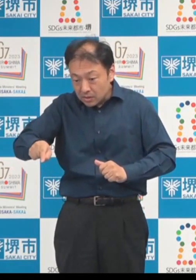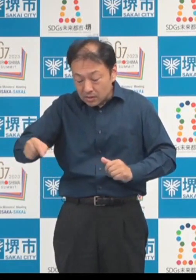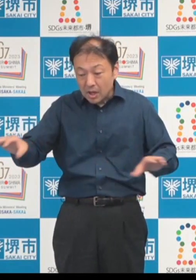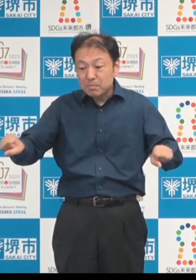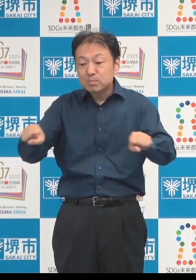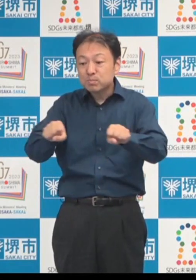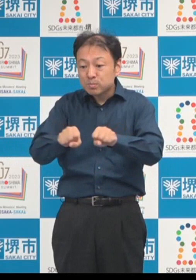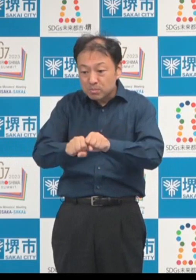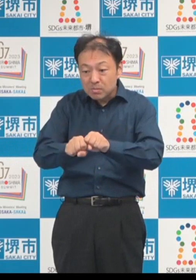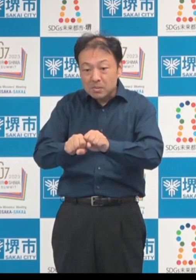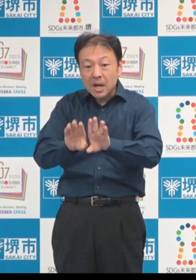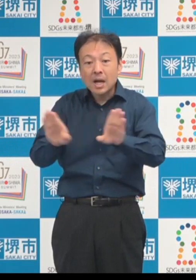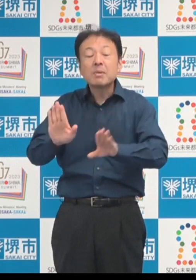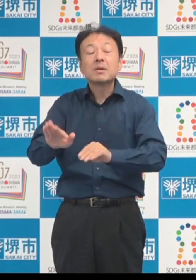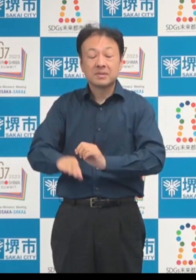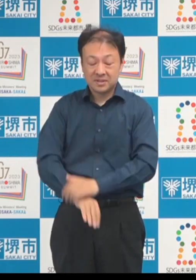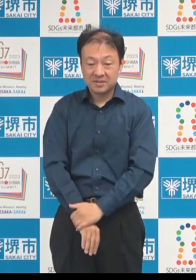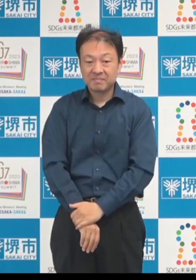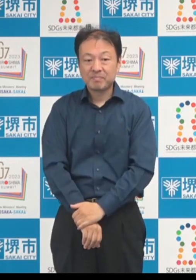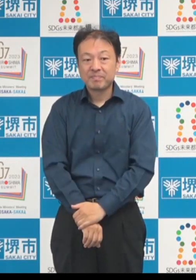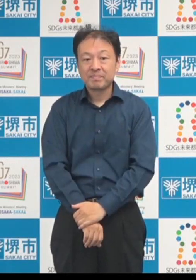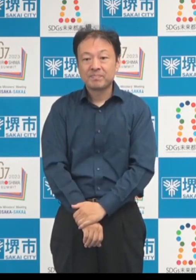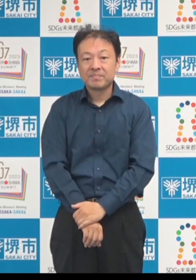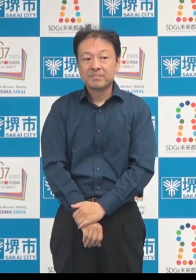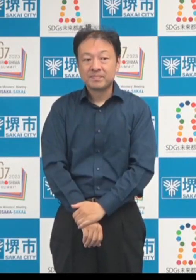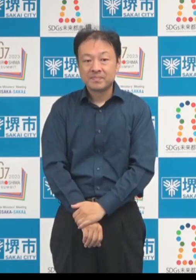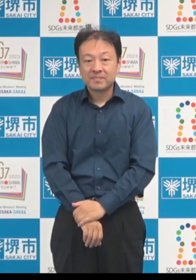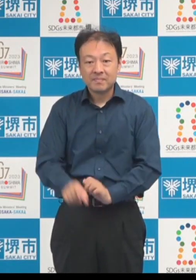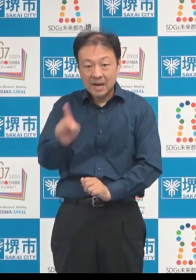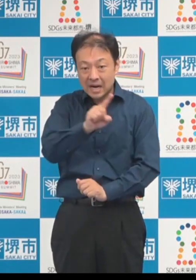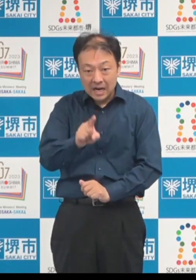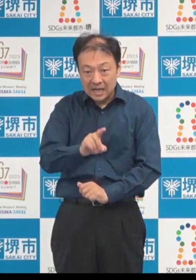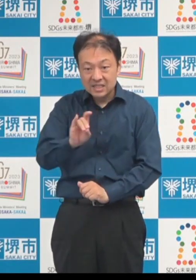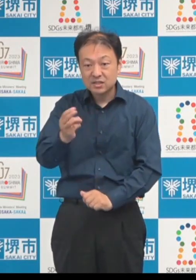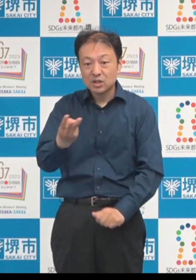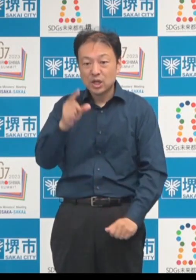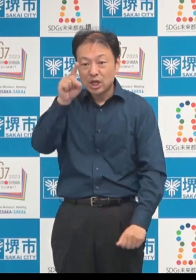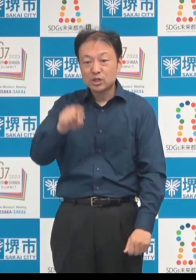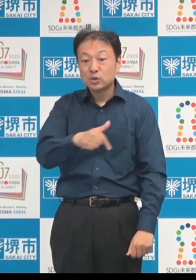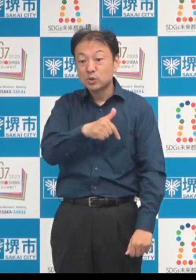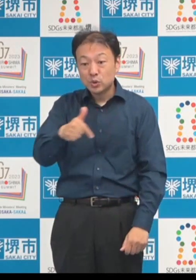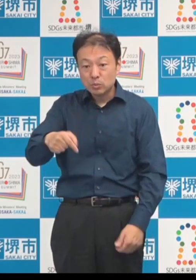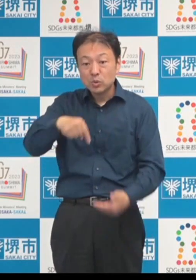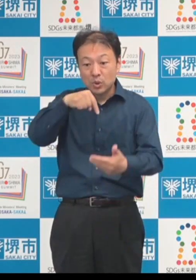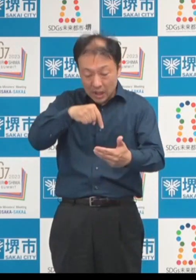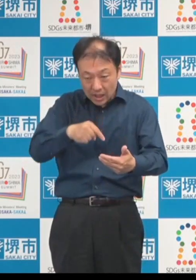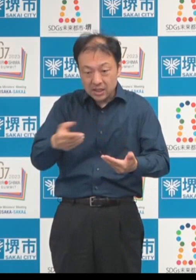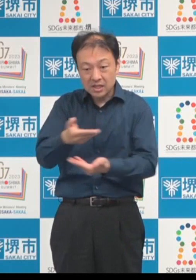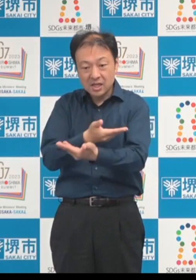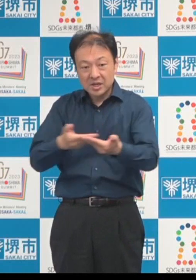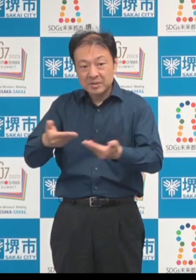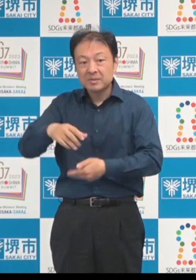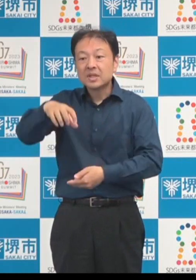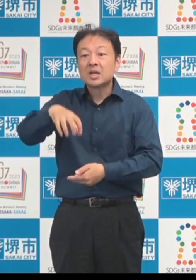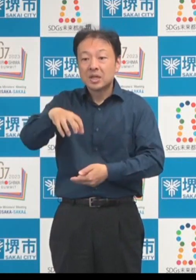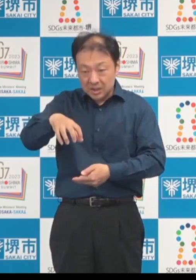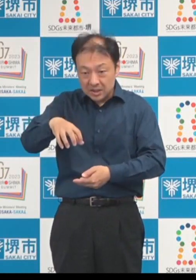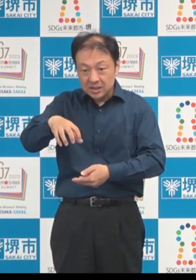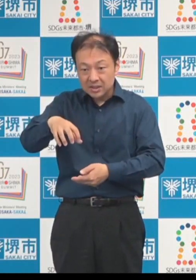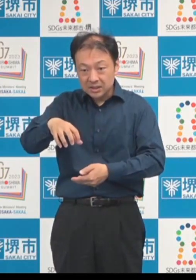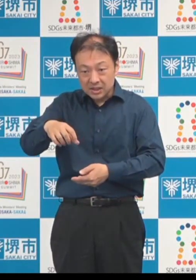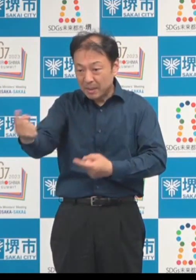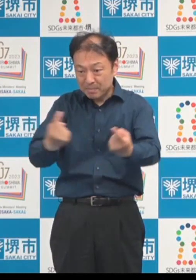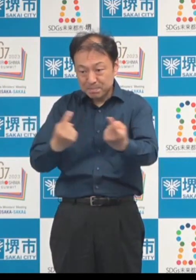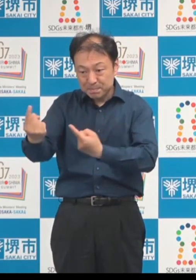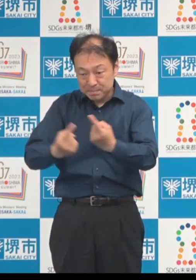、この S キューブ内の今回のコミュニティルーム茶室をぜひ多くの方利用していただ